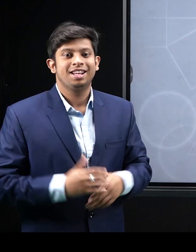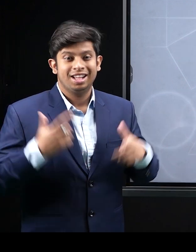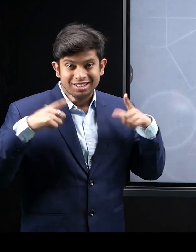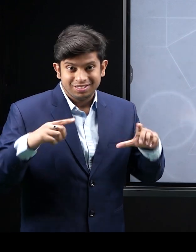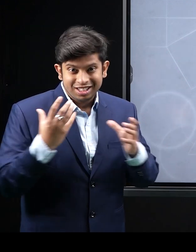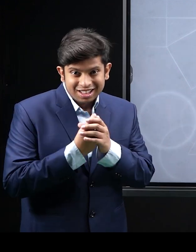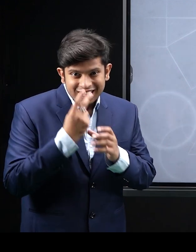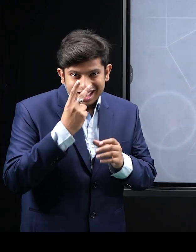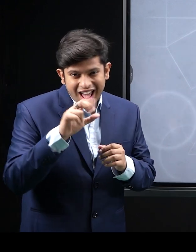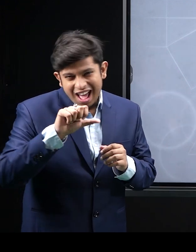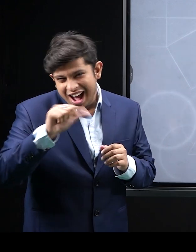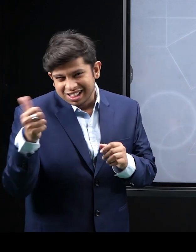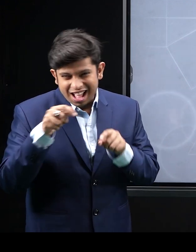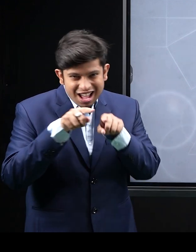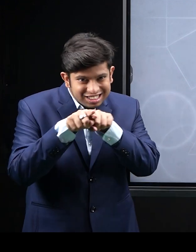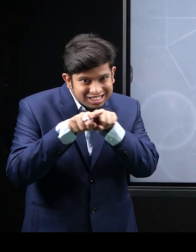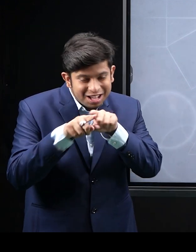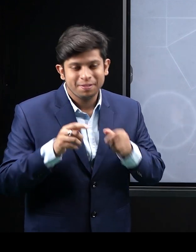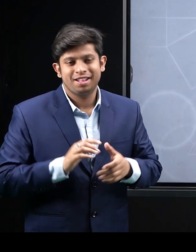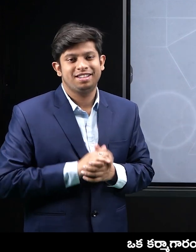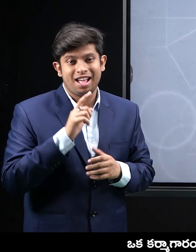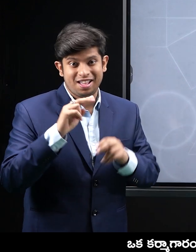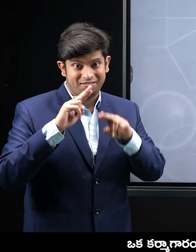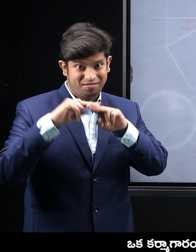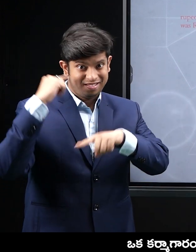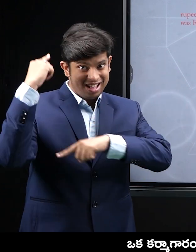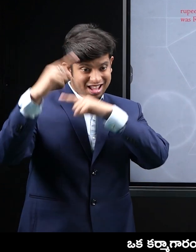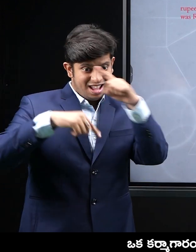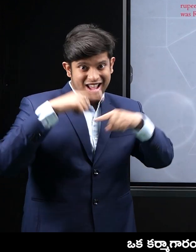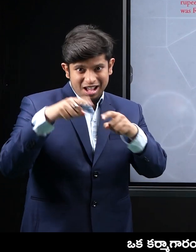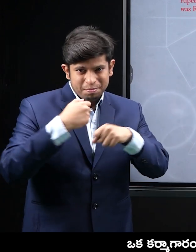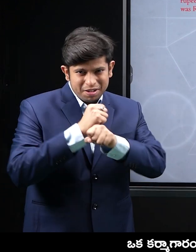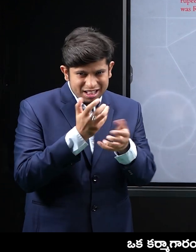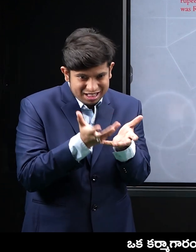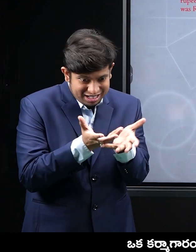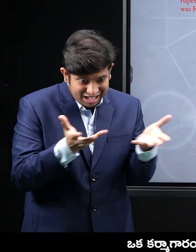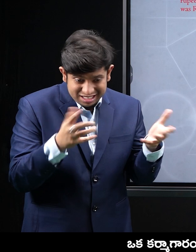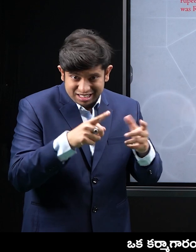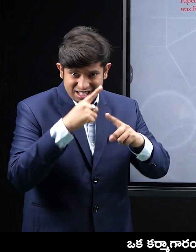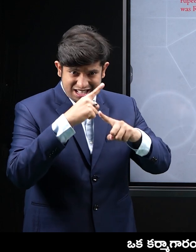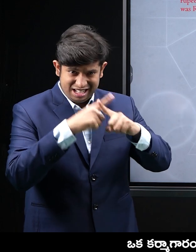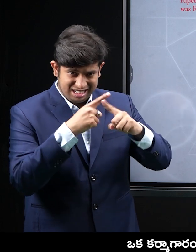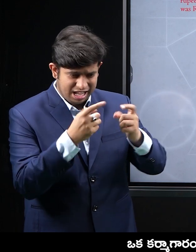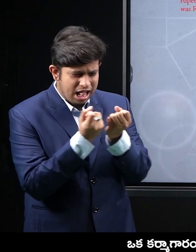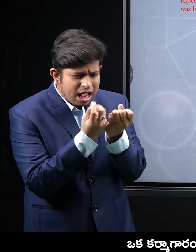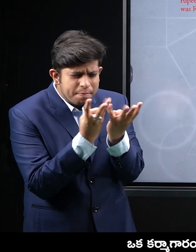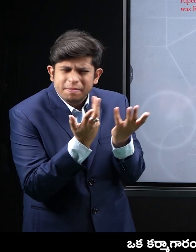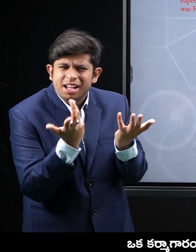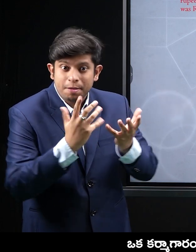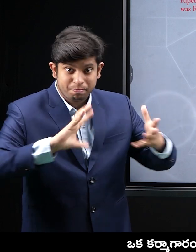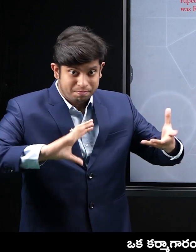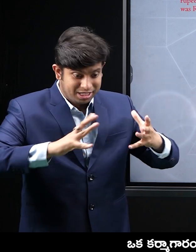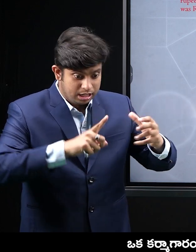మరొక ఉదాహరణ చూద్దాం. ఒక కర్మాగారం ఒక రోజులో x సంఖ్యలో యంత్రాలను